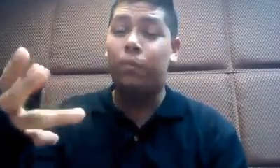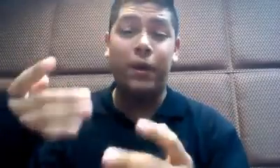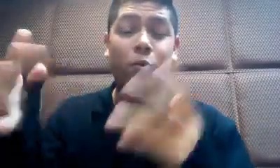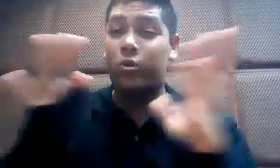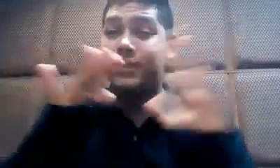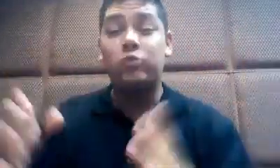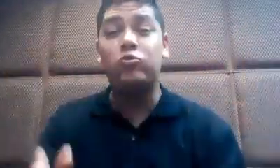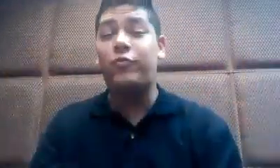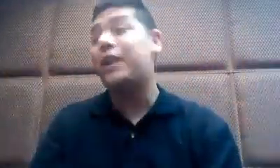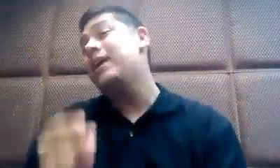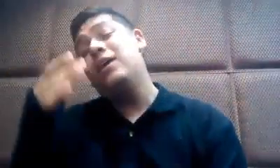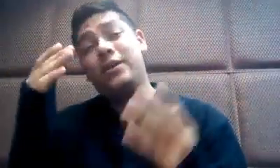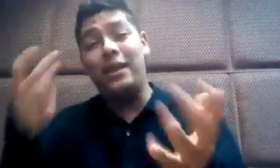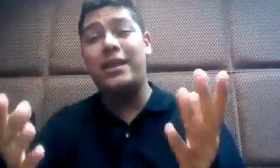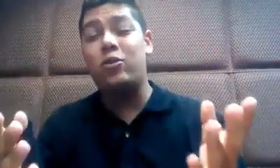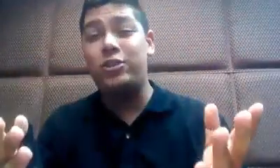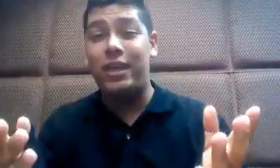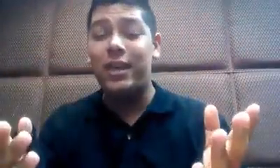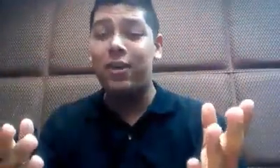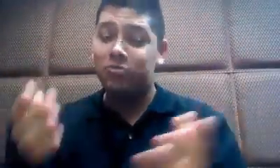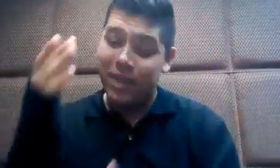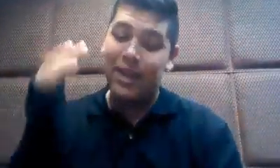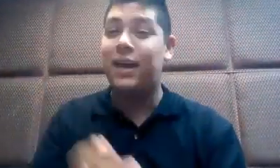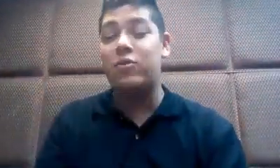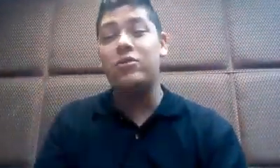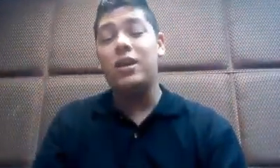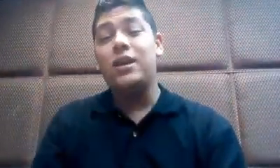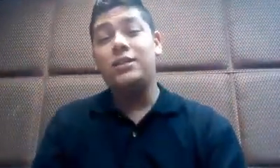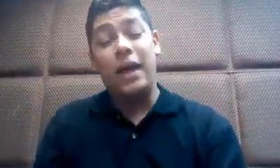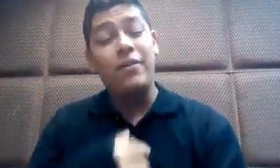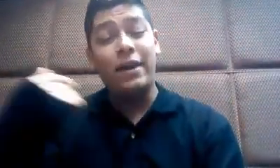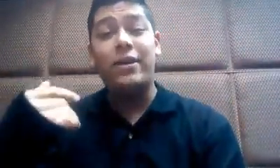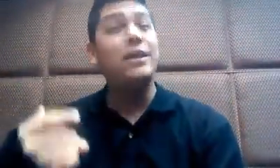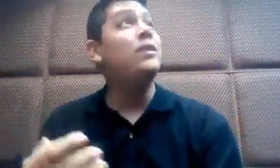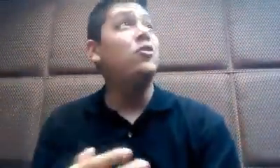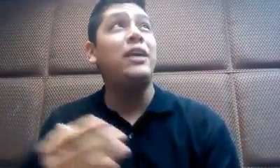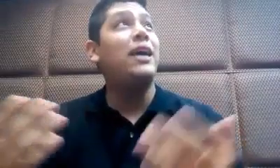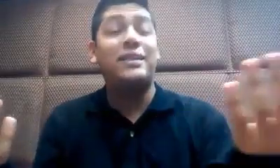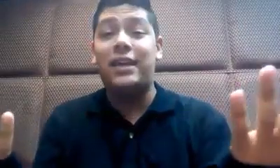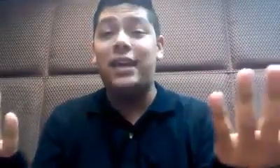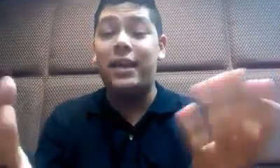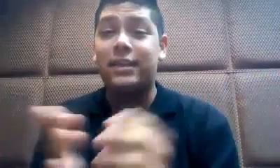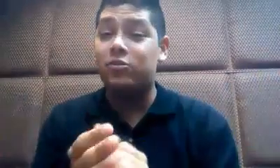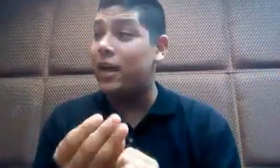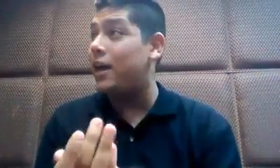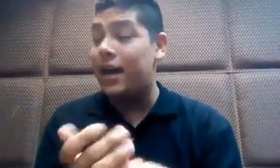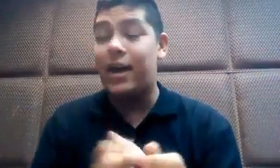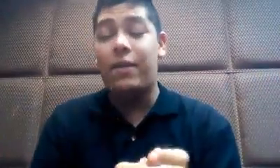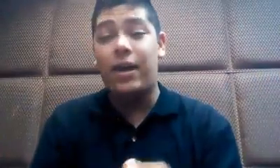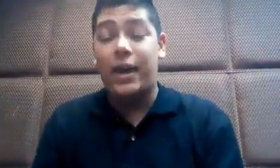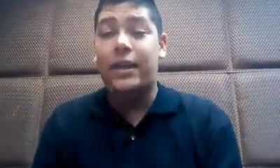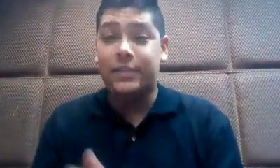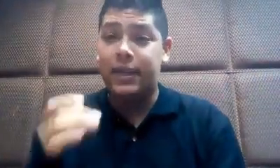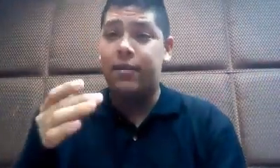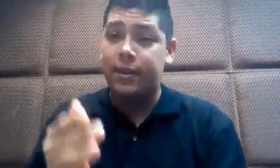primo, lo que sea, es un chofer, dile que no chingue, o sea, el cabrón sabe que chingue, no, o sea, es que la neta, o sea, hay raza que la verdad lo